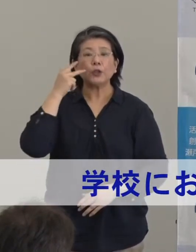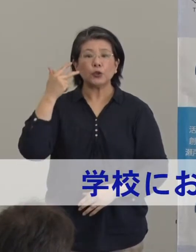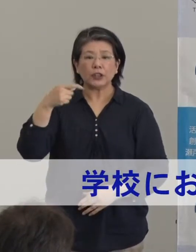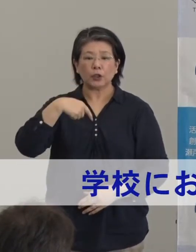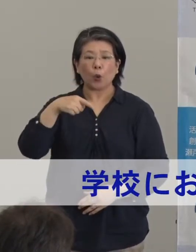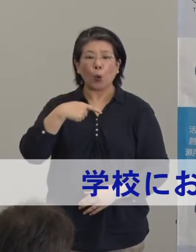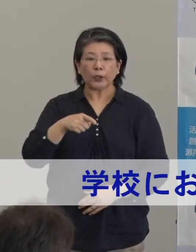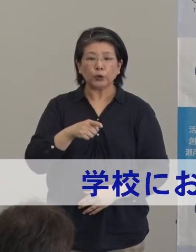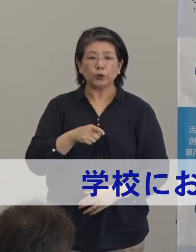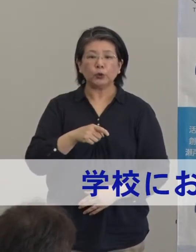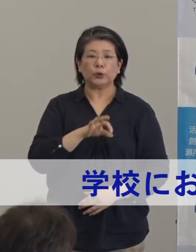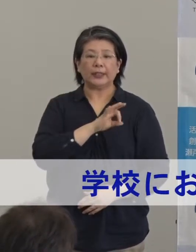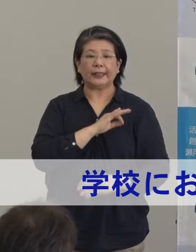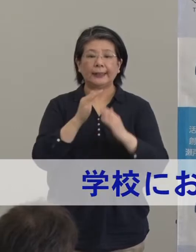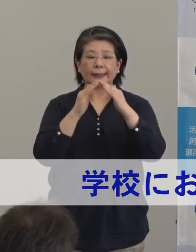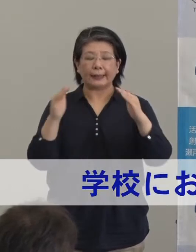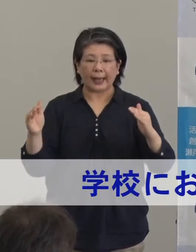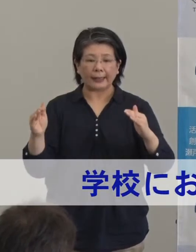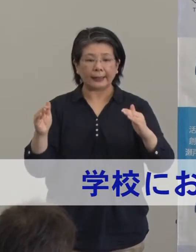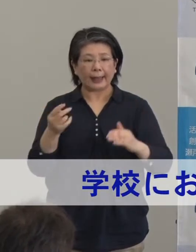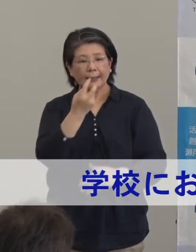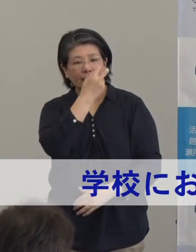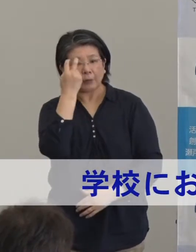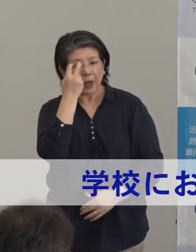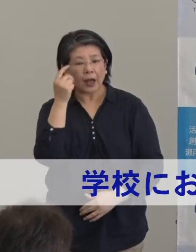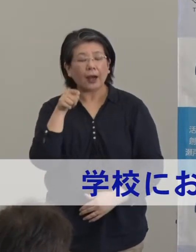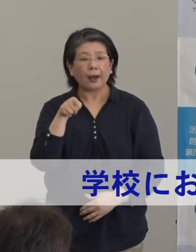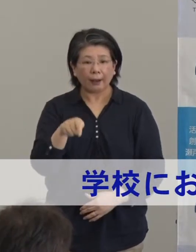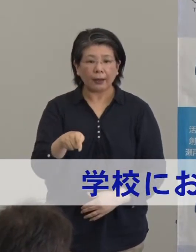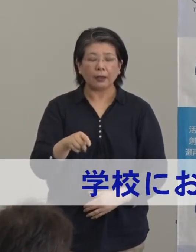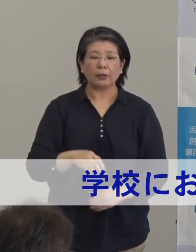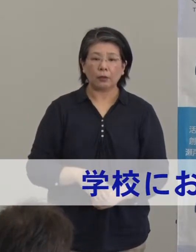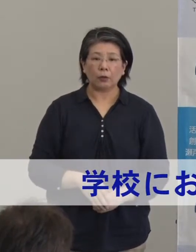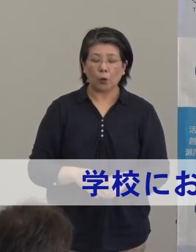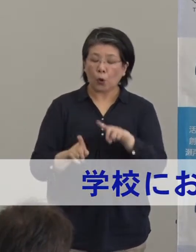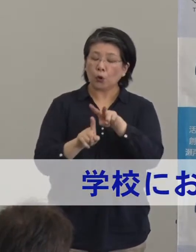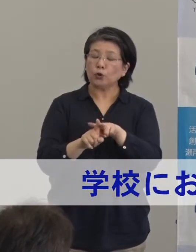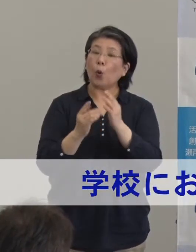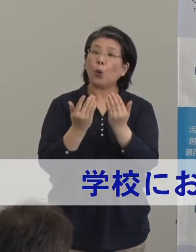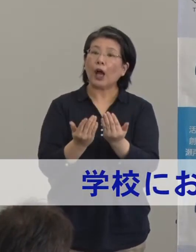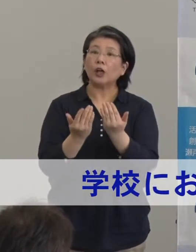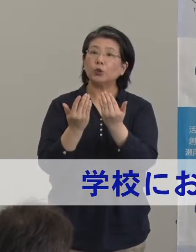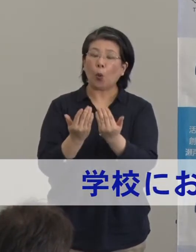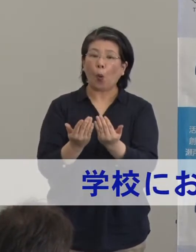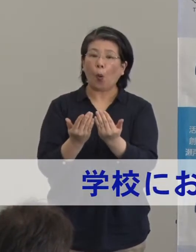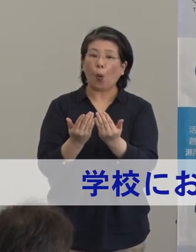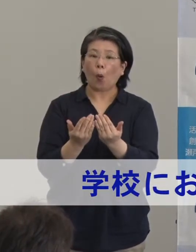して、8日に出たばっかりの速報値ではございますけれども、小学校で